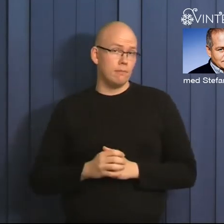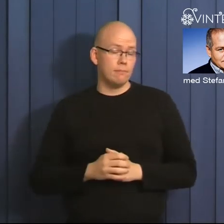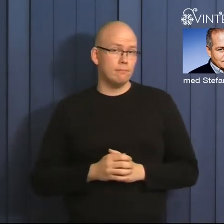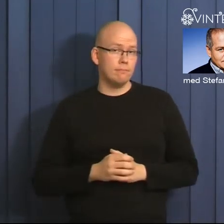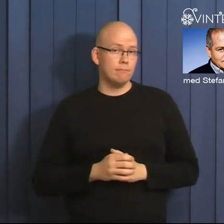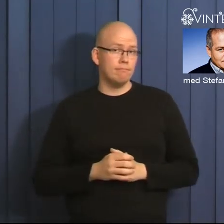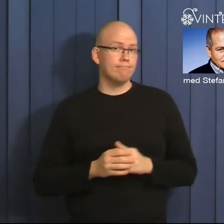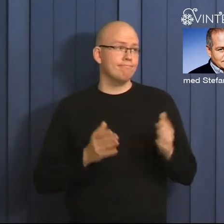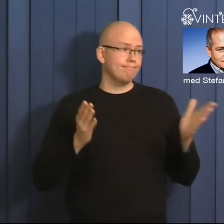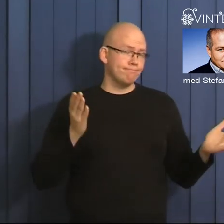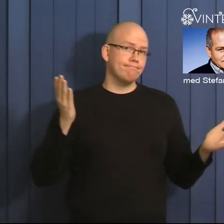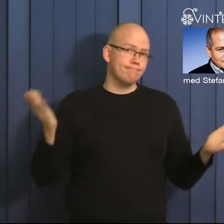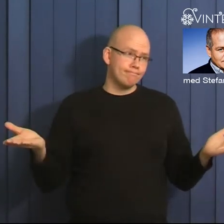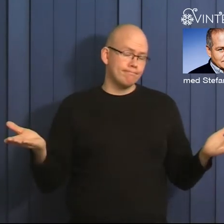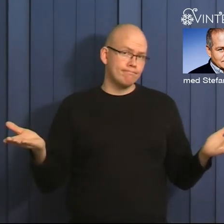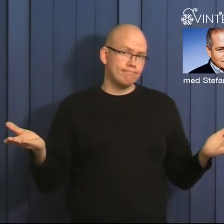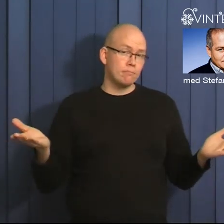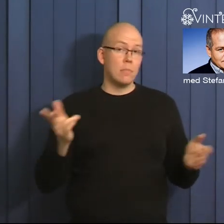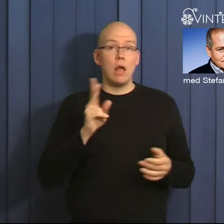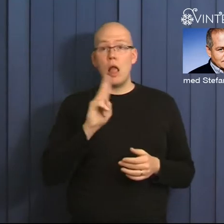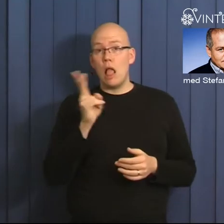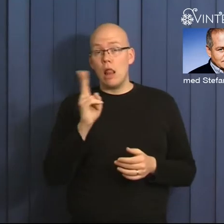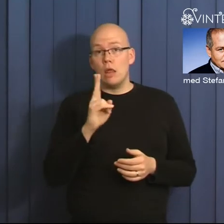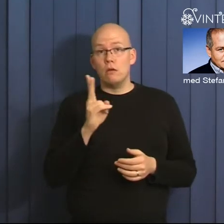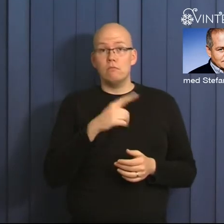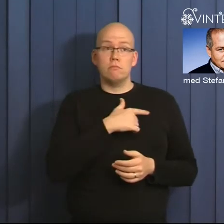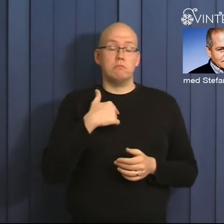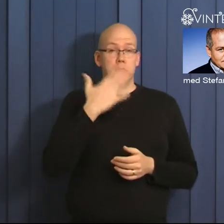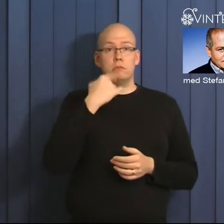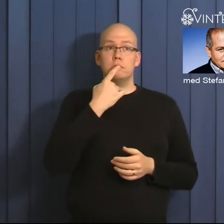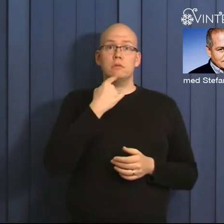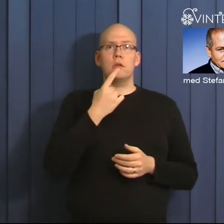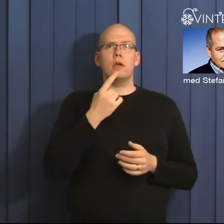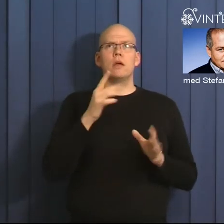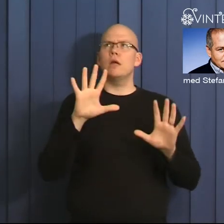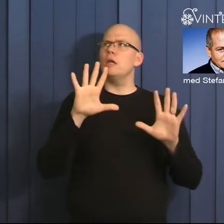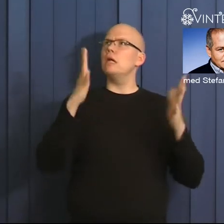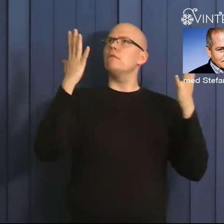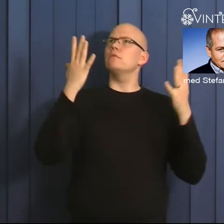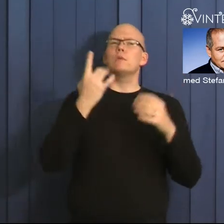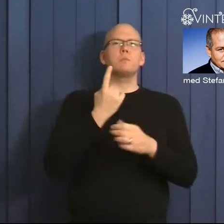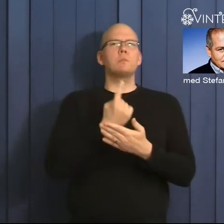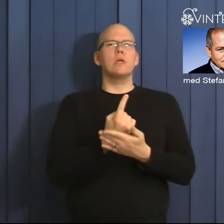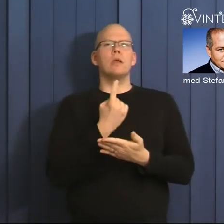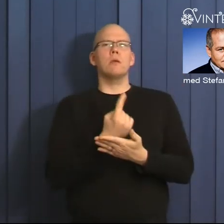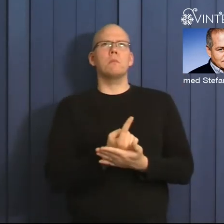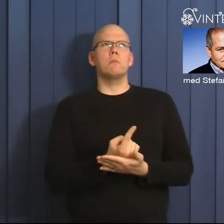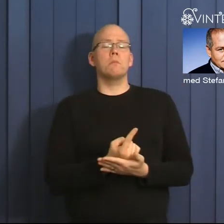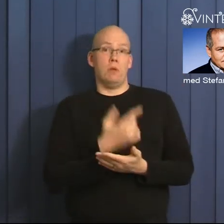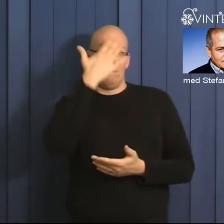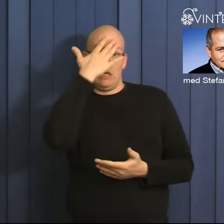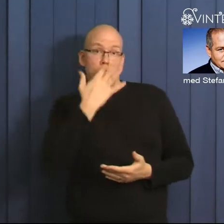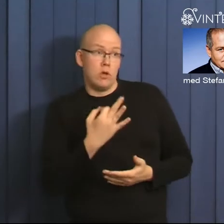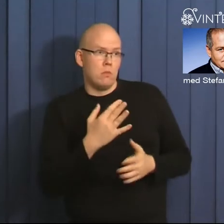gudomlighet eller också väljer vi attityden att livet är ett mysterium även omet har gjort